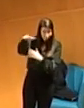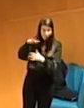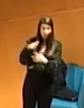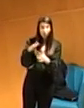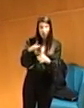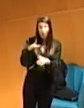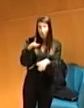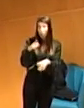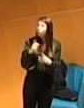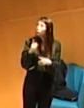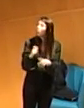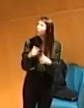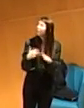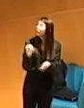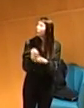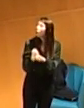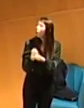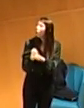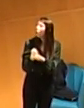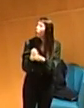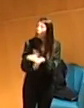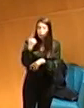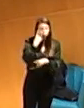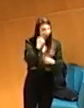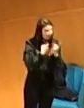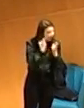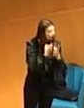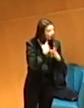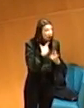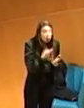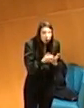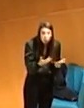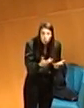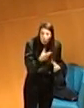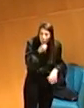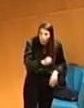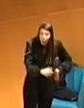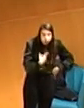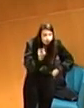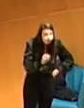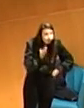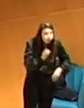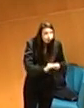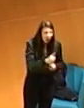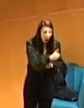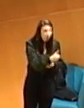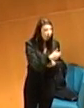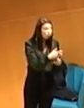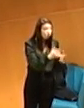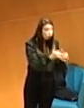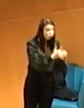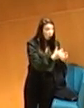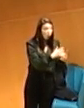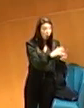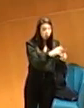20 ans, puis qu'elle a 13 ans, je me dis, qu'est-ce que je vais lui acheter à Noël? Qu'est-ce que je vais acheter à Noël? Elle ne joue pas au Playmobil, elle ne joue pas au